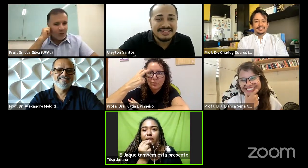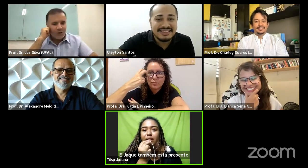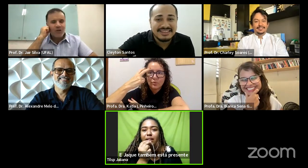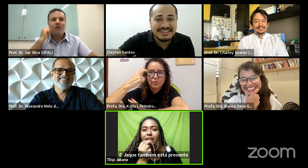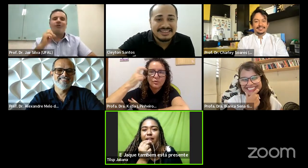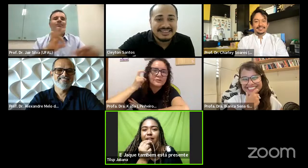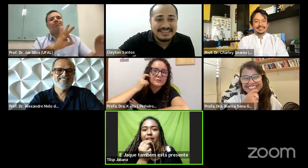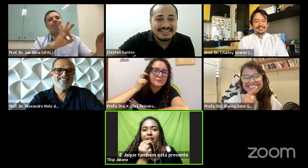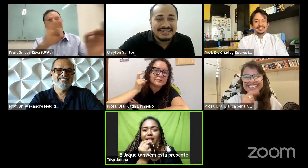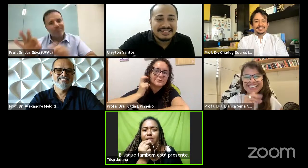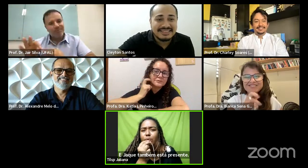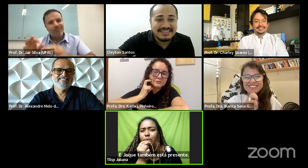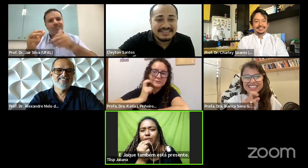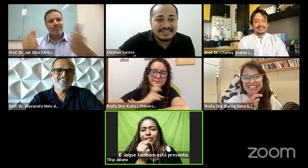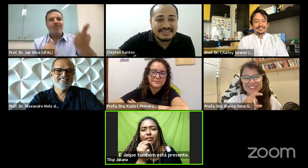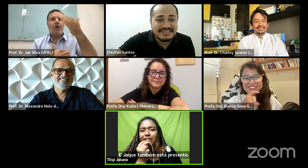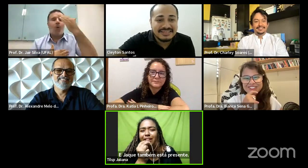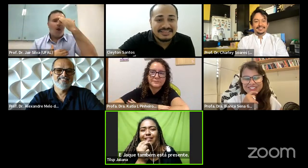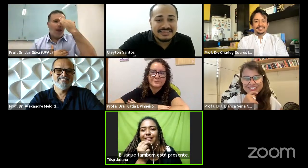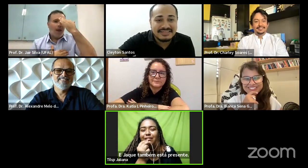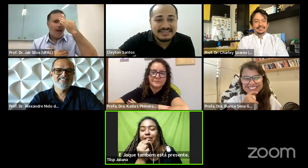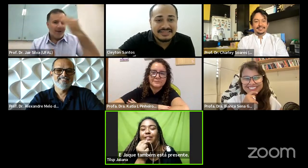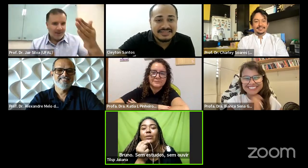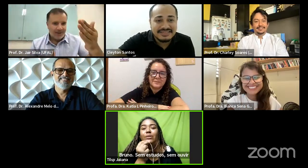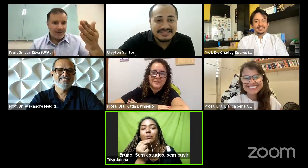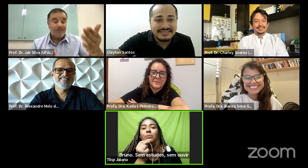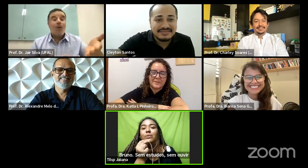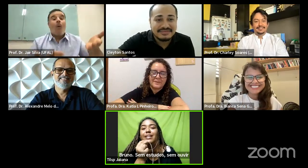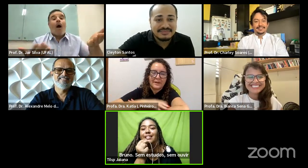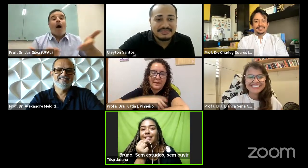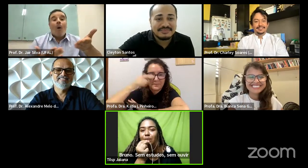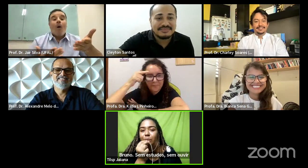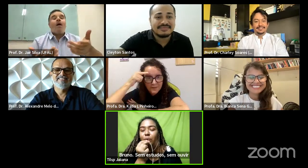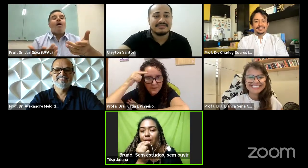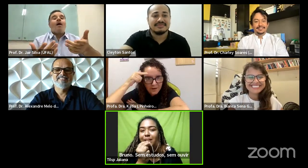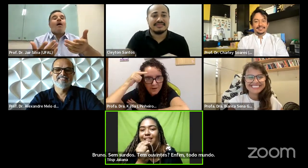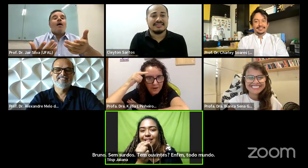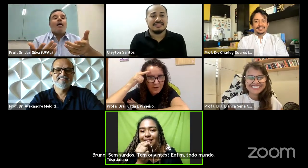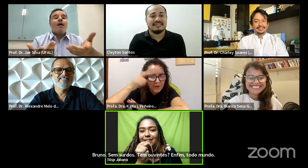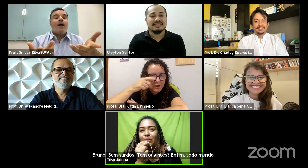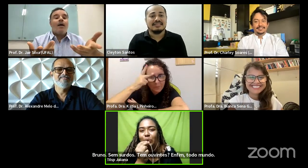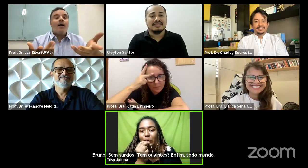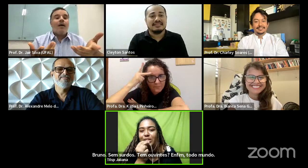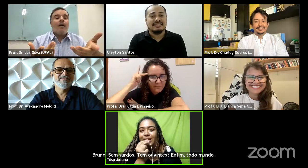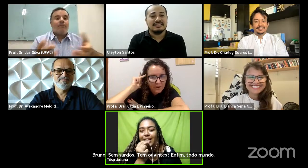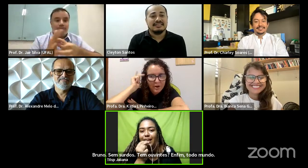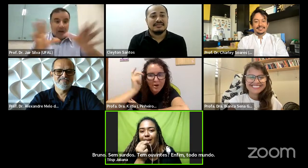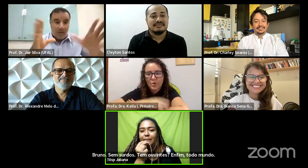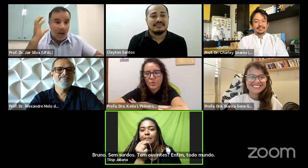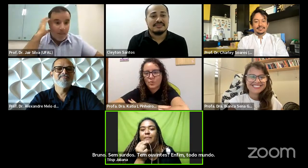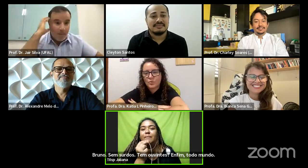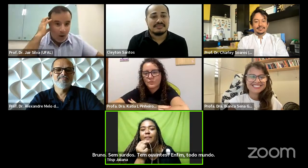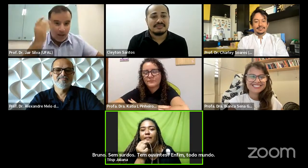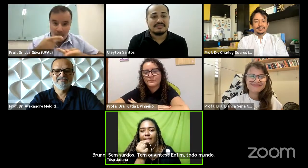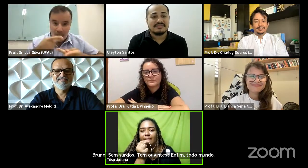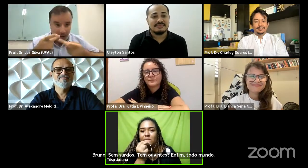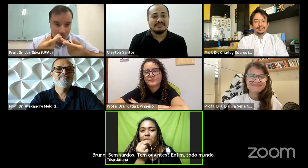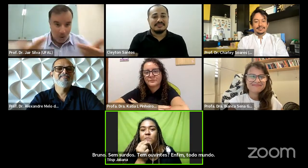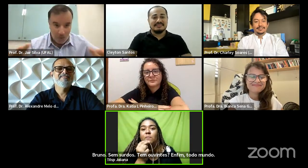Bruno, tem surdos, tem ouvintes, enfim, todo mundo. Agradeço muito a presença de todos aqui.